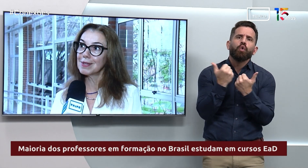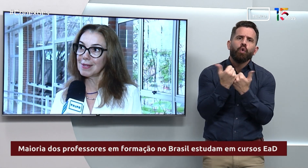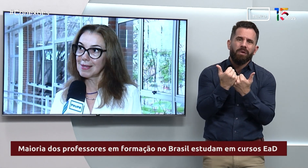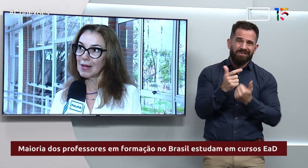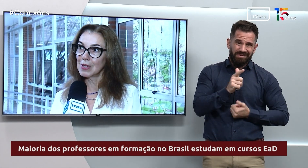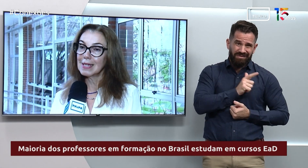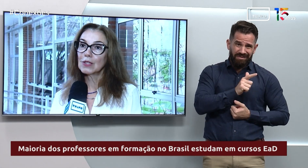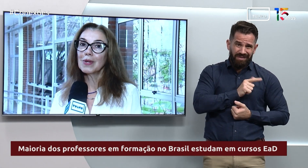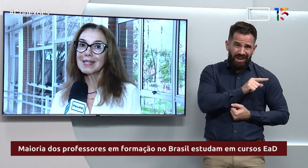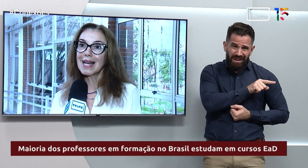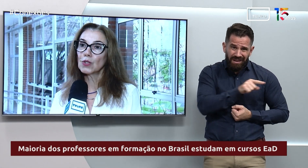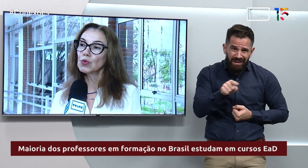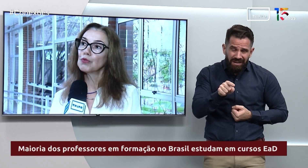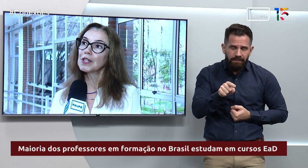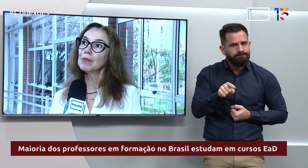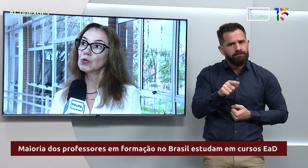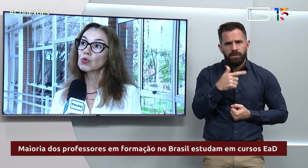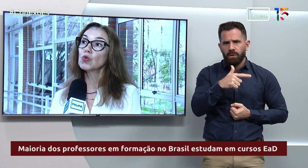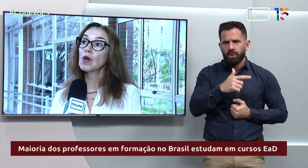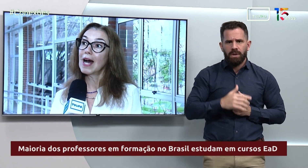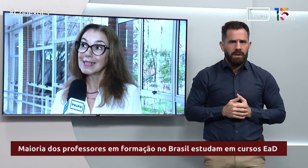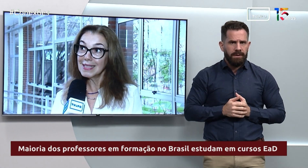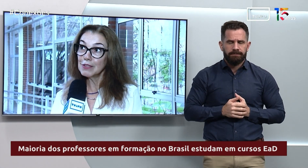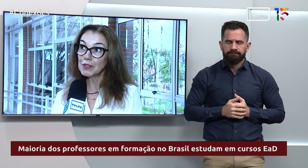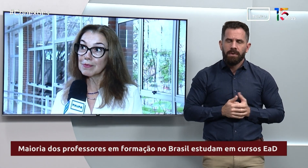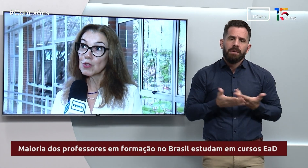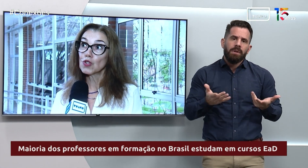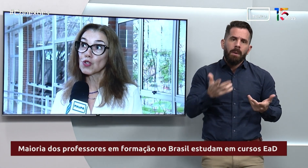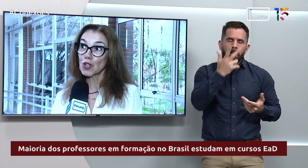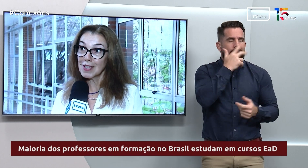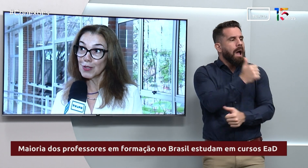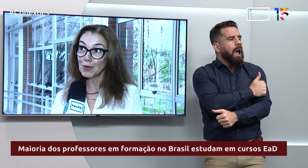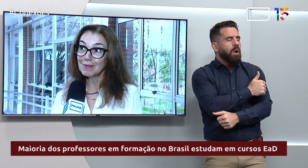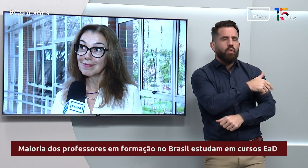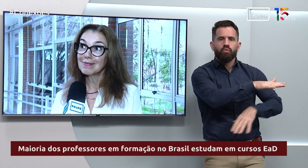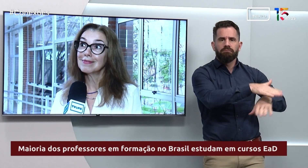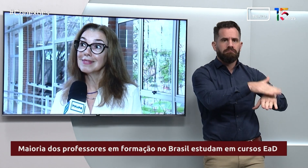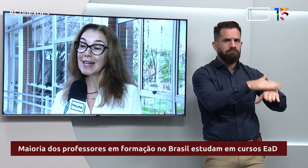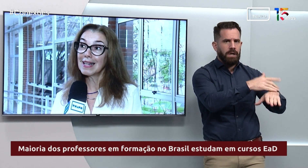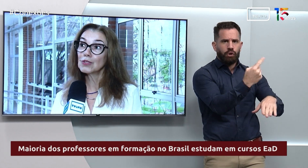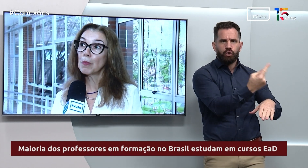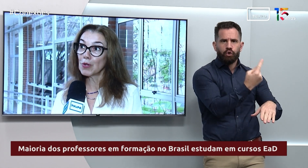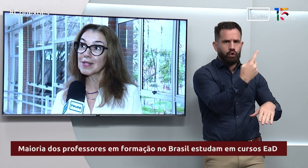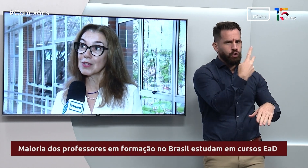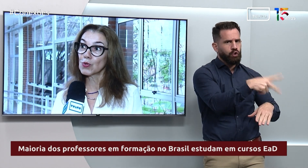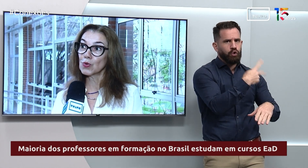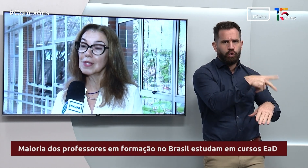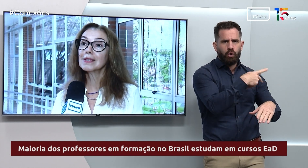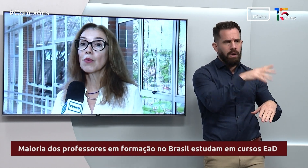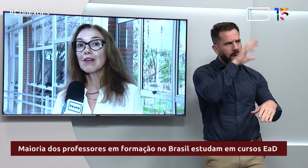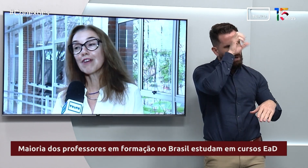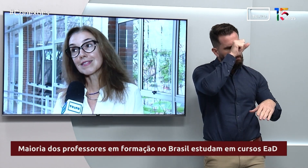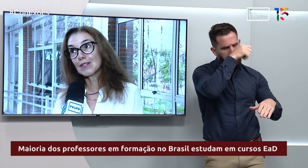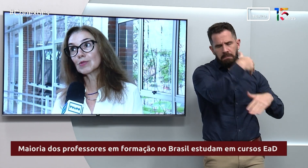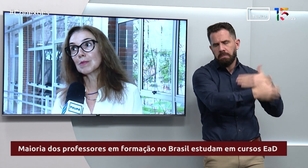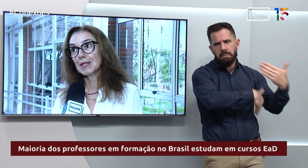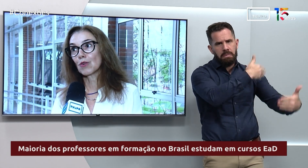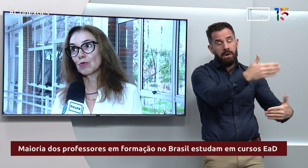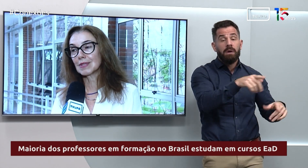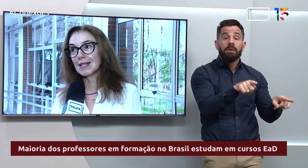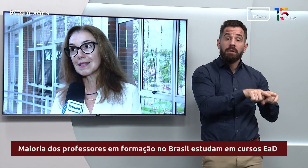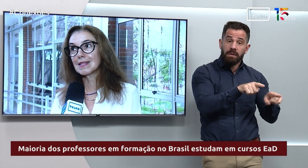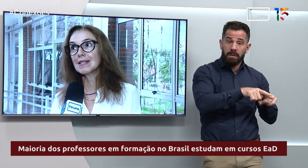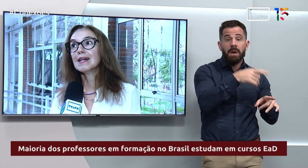apoio necessário. Então, esse aluno fica muito à deriva, sozinho, no processo. Então, a evasão